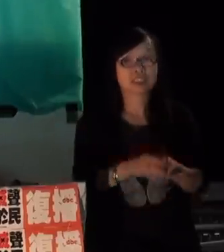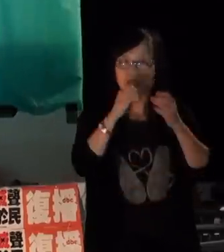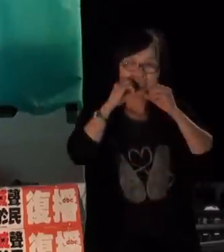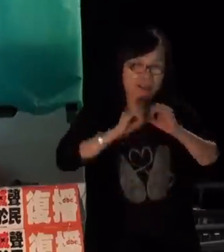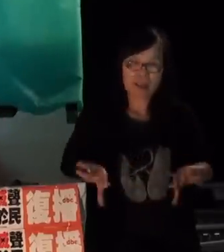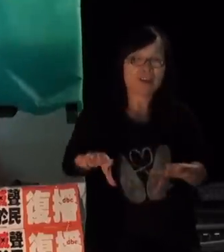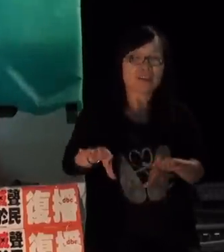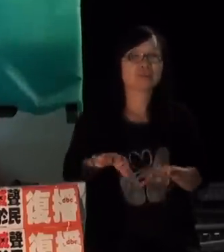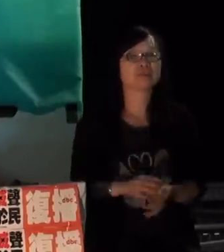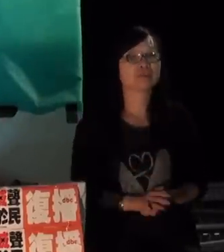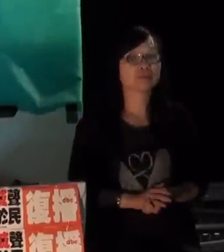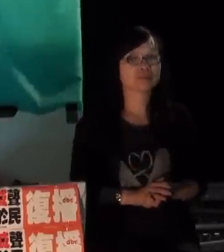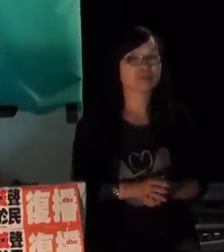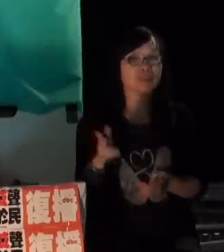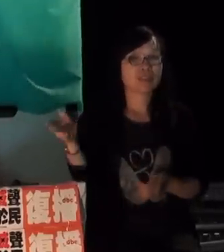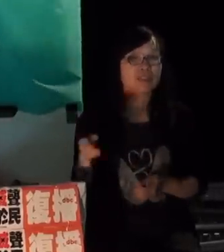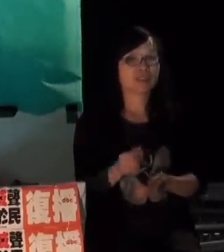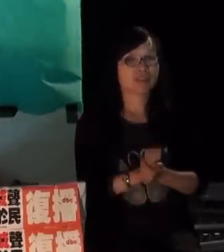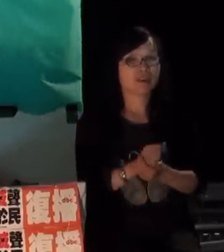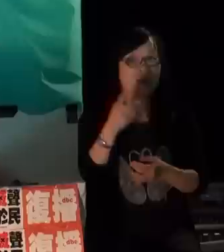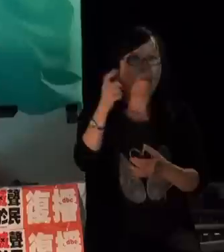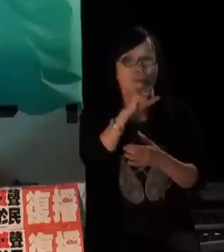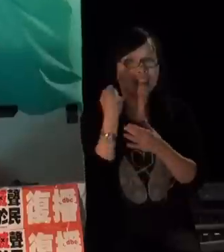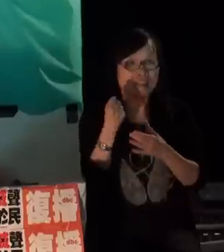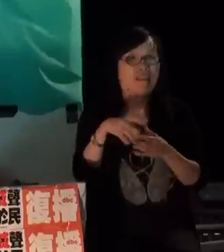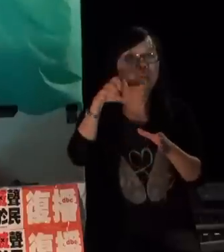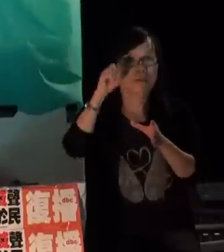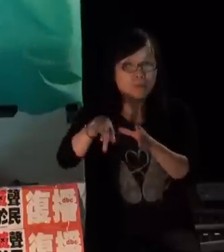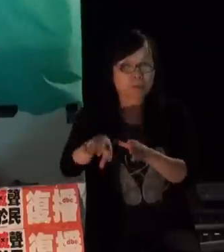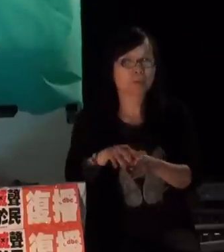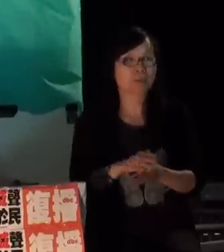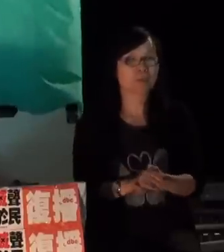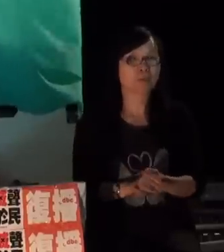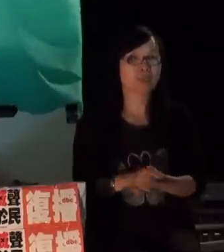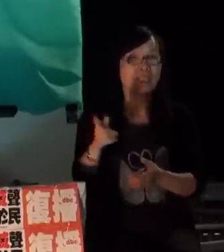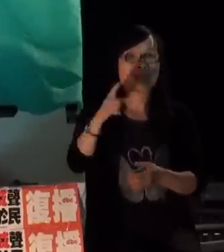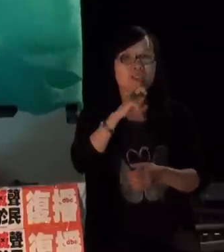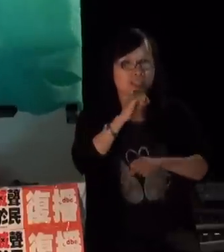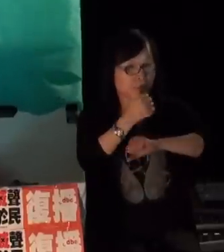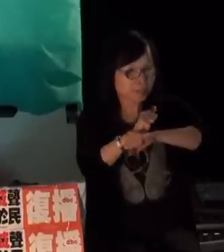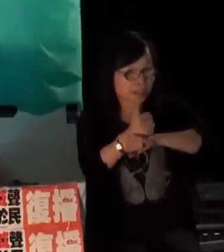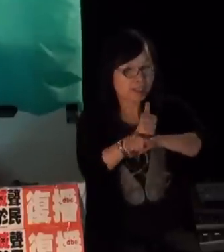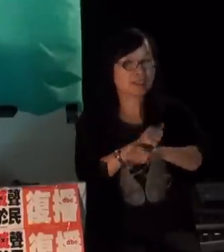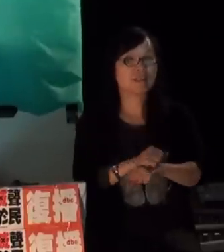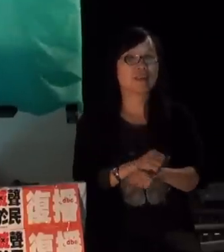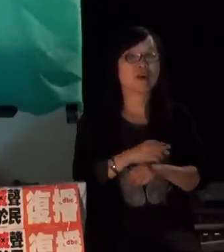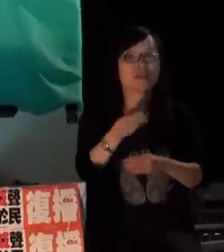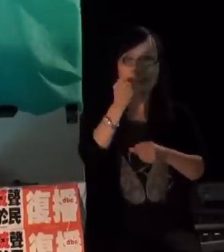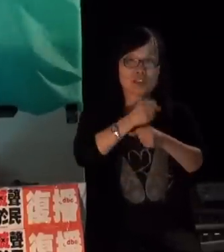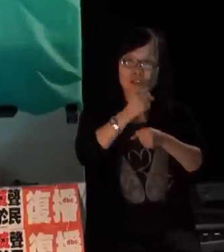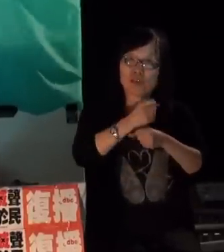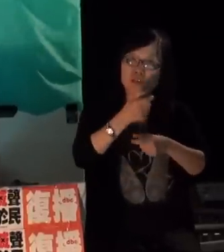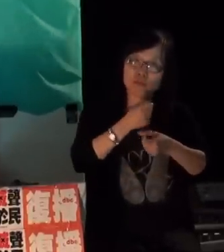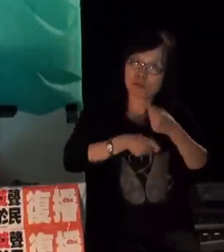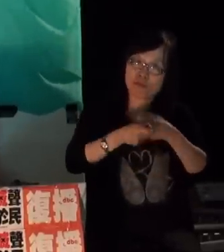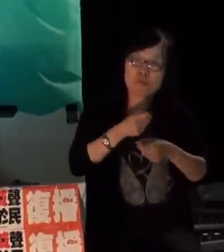咧？屎係可以嚟淋白菜嘅，係可以有機地係循環嘅，但係叫佢食